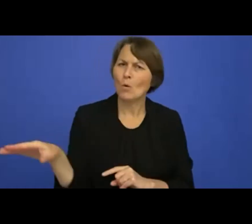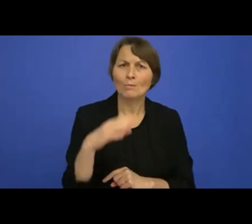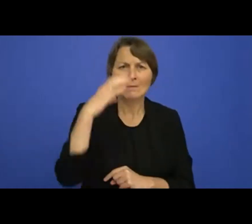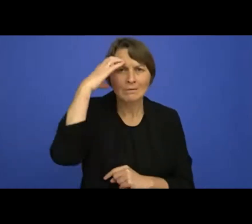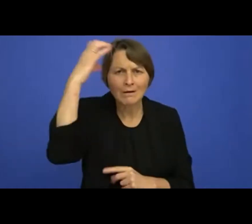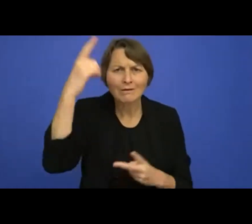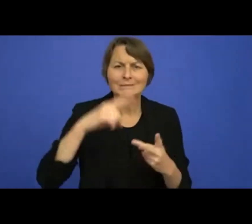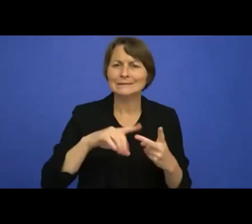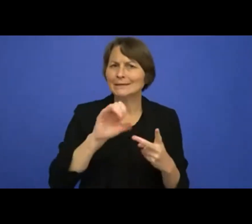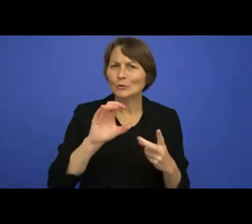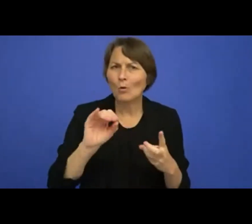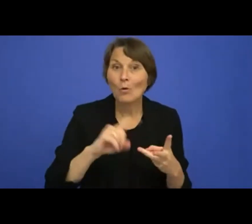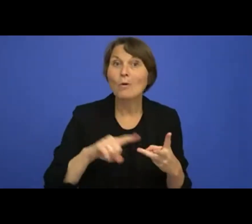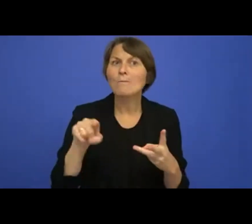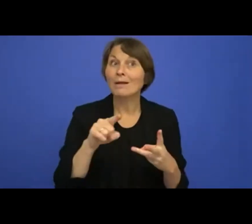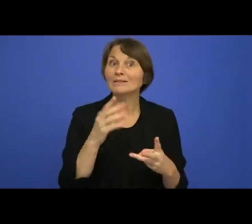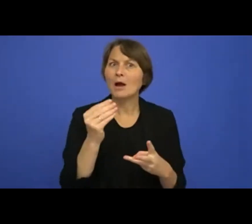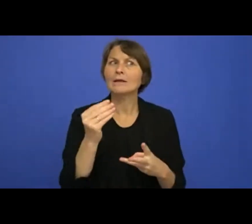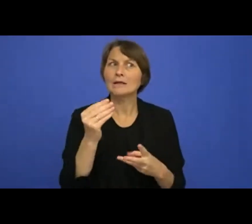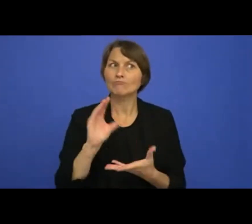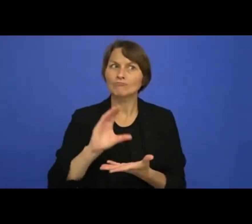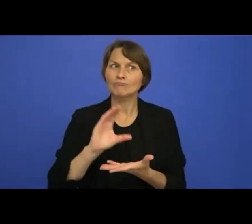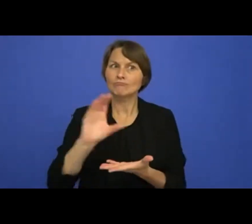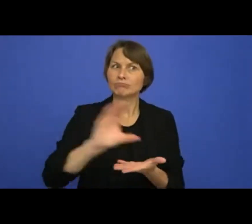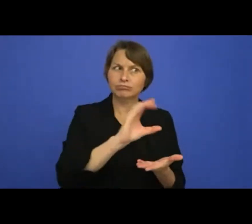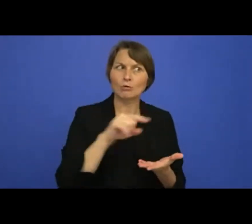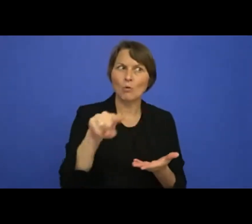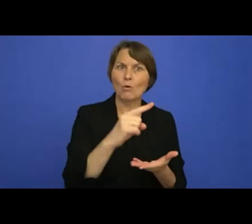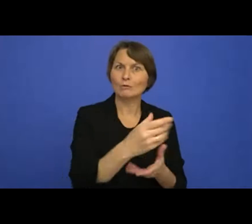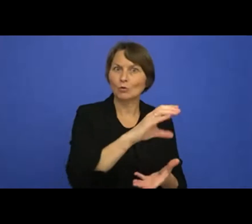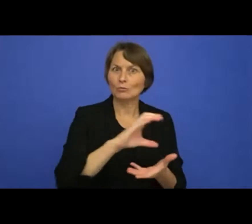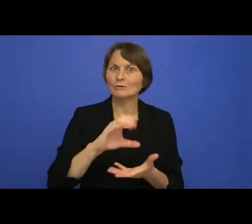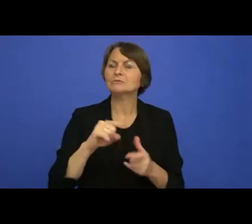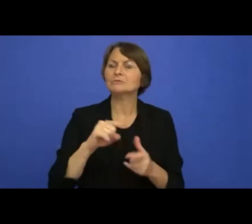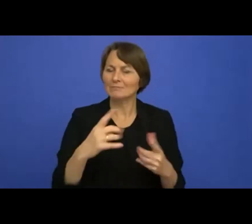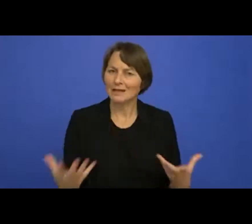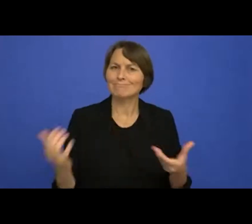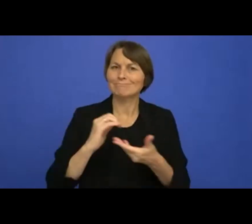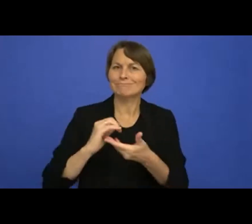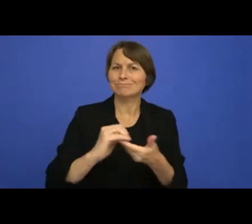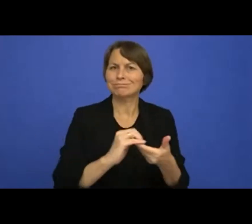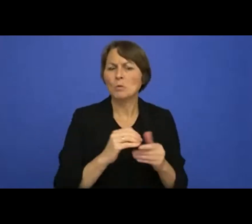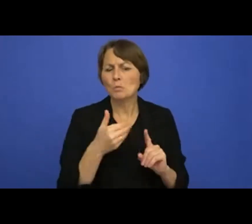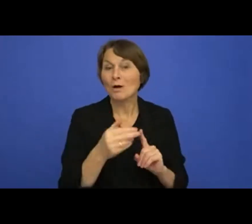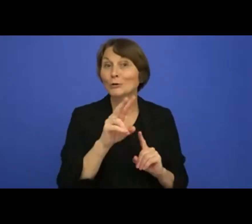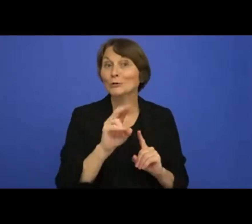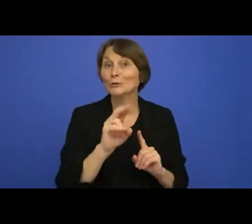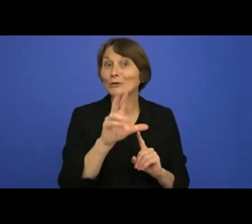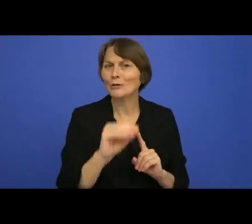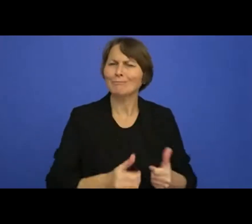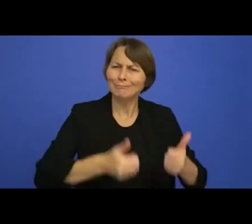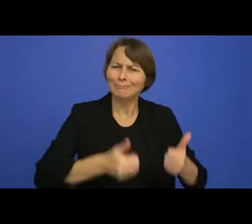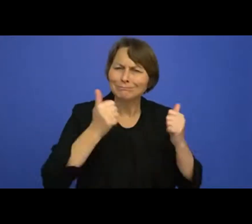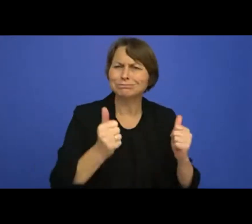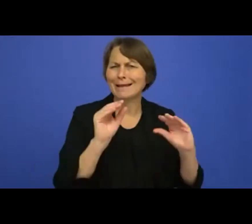les représentants du gouvernement, la société civile et les bailleurs de fonds, partagent cette responsabilité d'atteindre cette